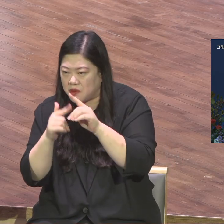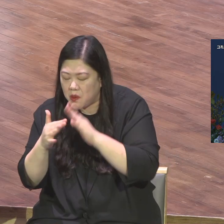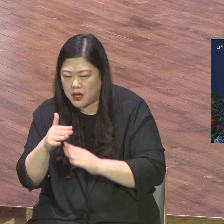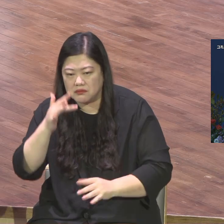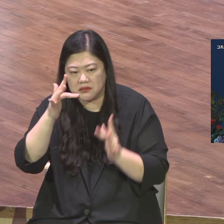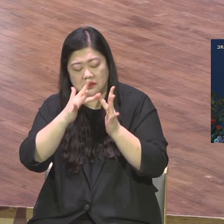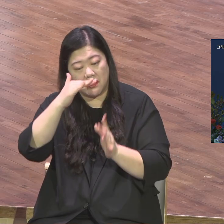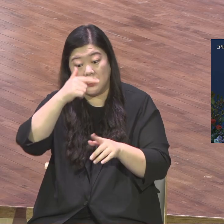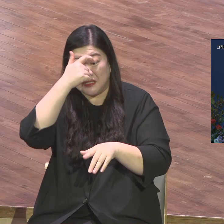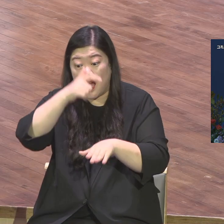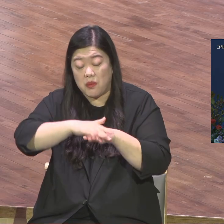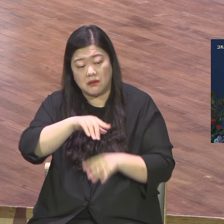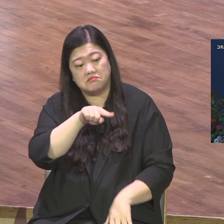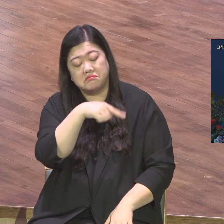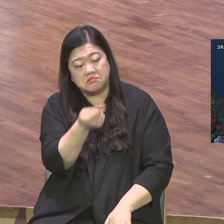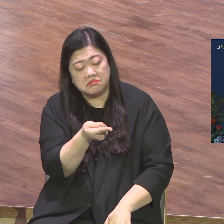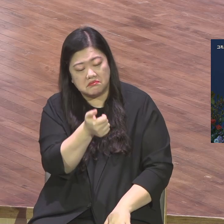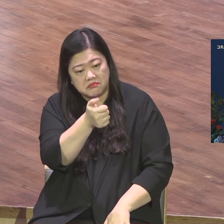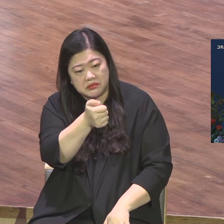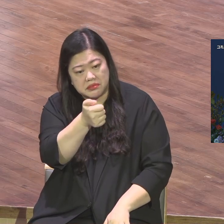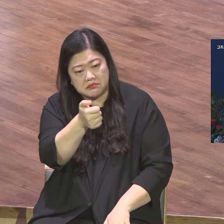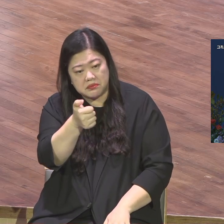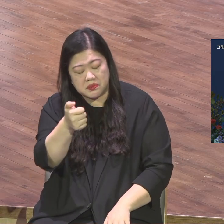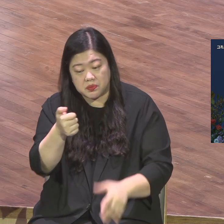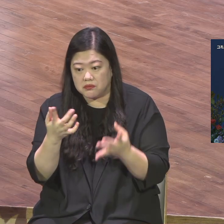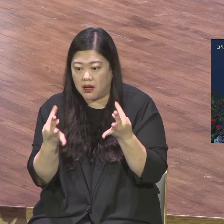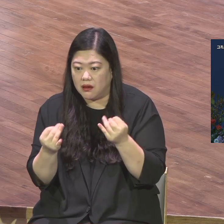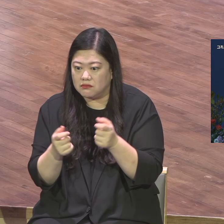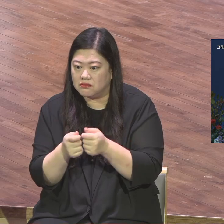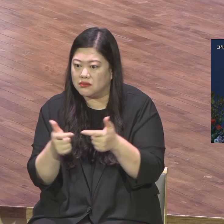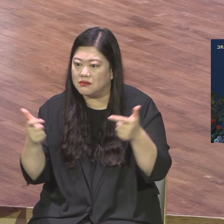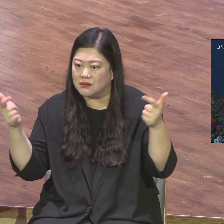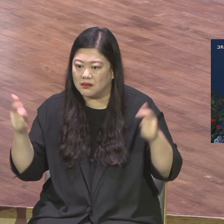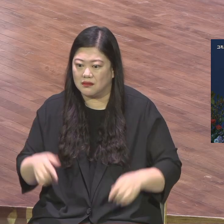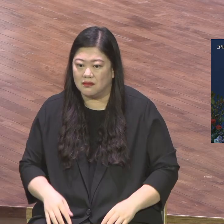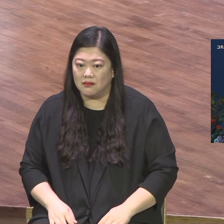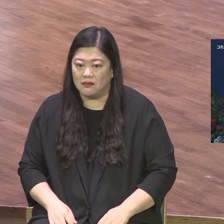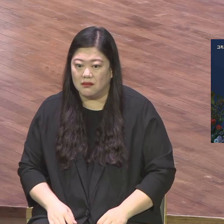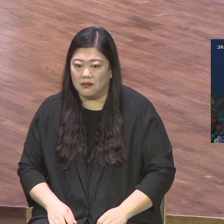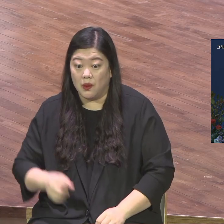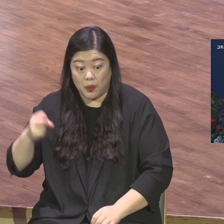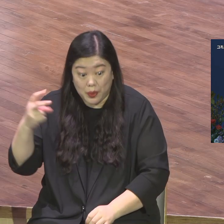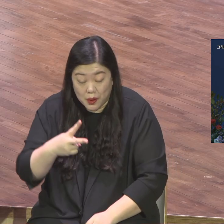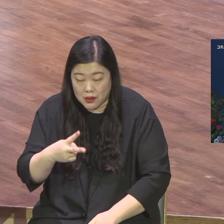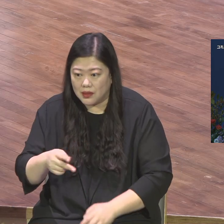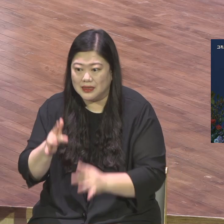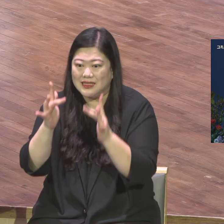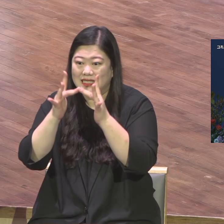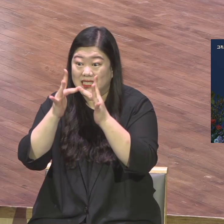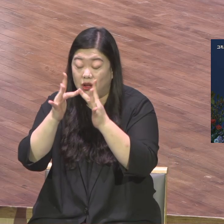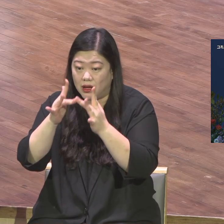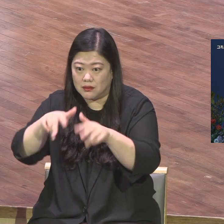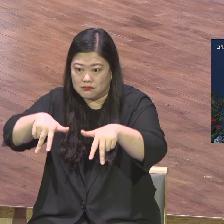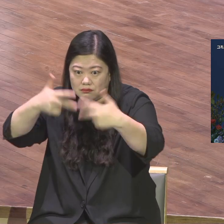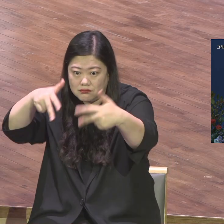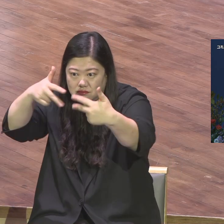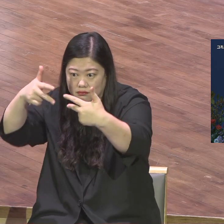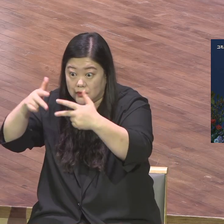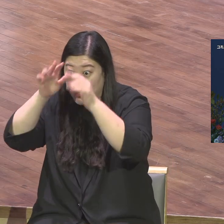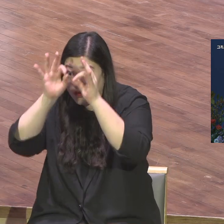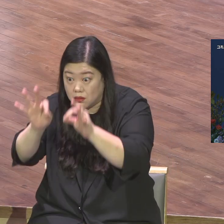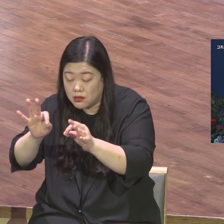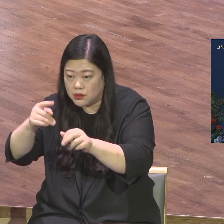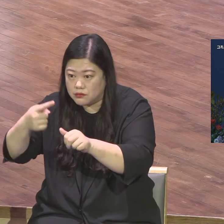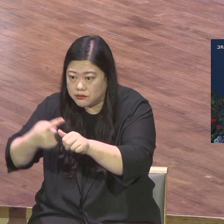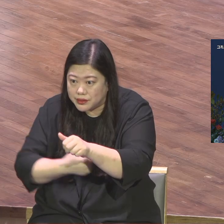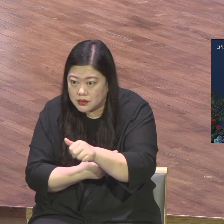참석하는 성도들의 수가 엄청나게 줄었어요. 우리 교회도 코로나 시작